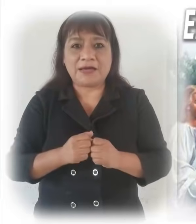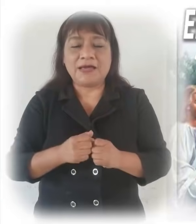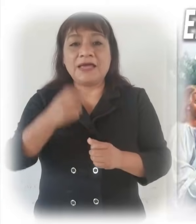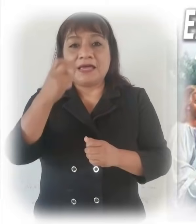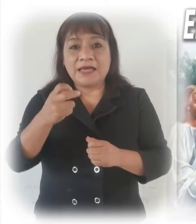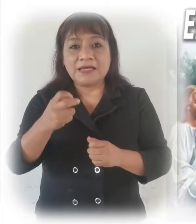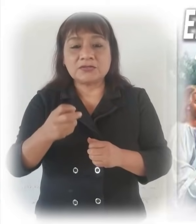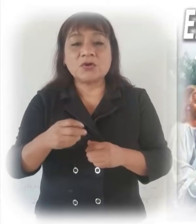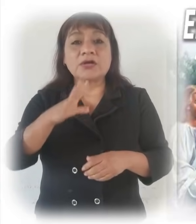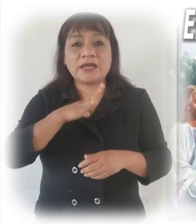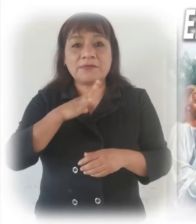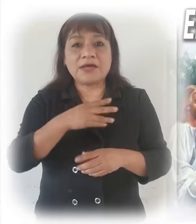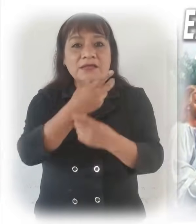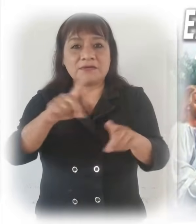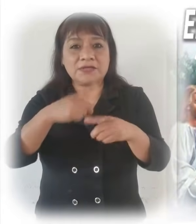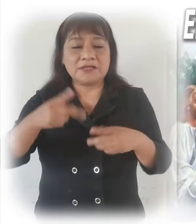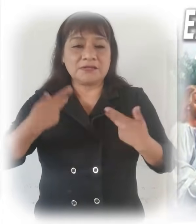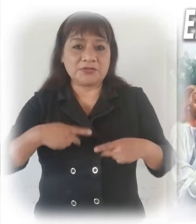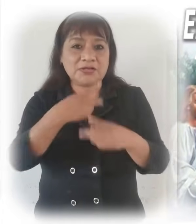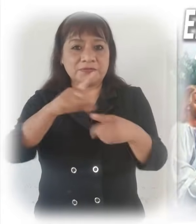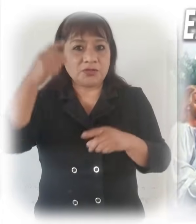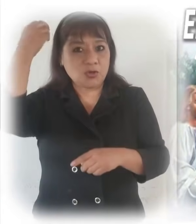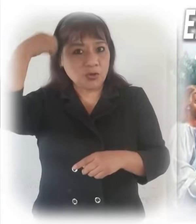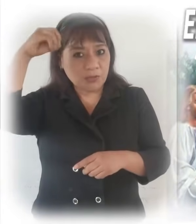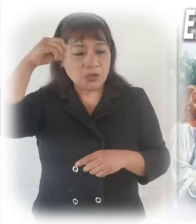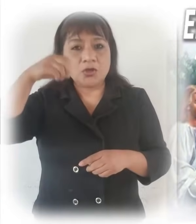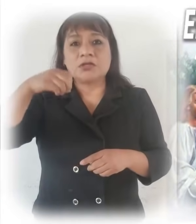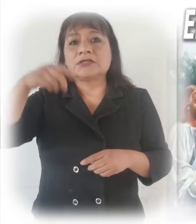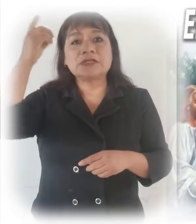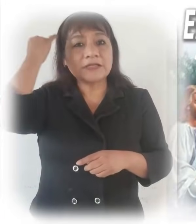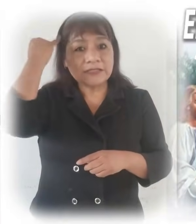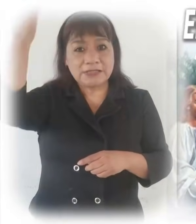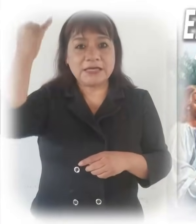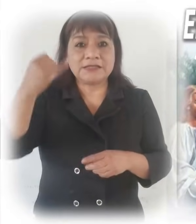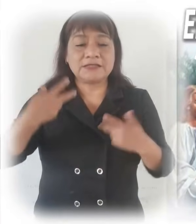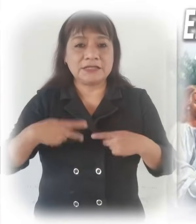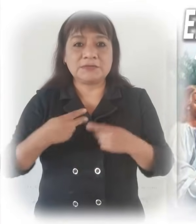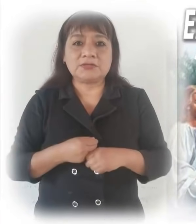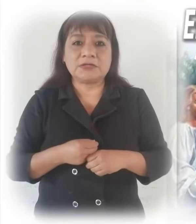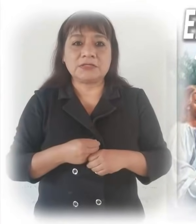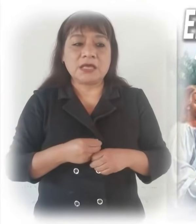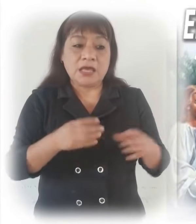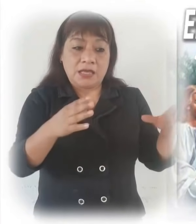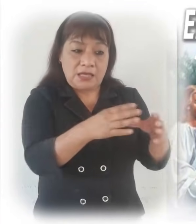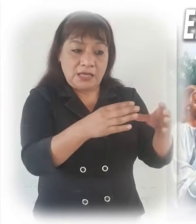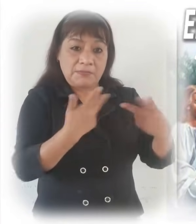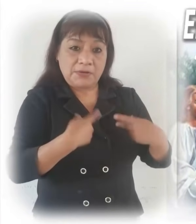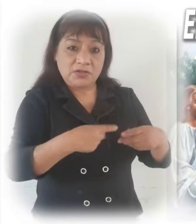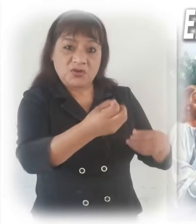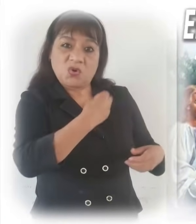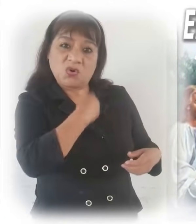las posturas de las diferentes personas en torno a Jesús. Para quienes odiaban a Jesús, todo